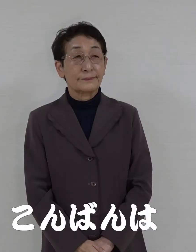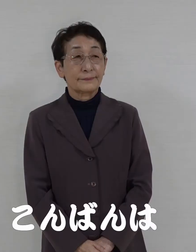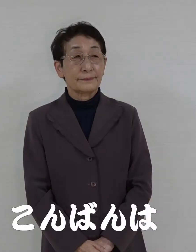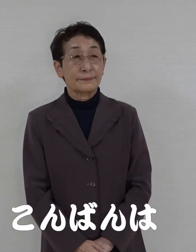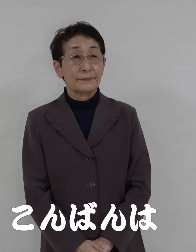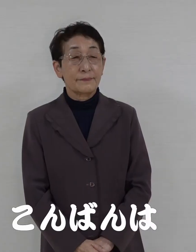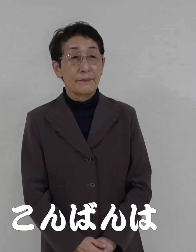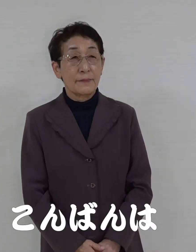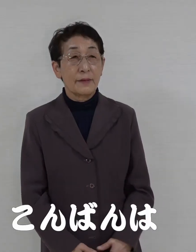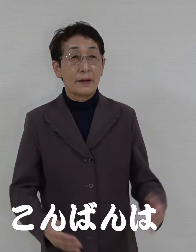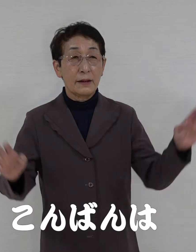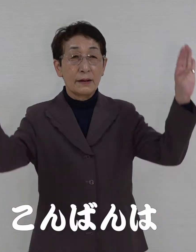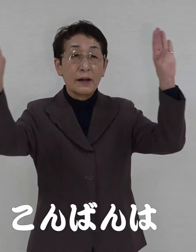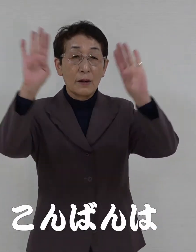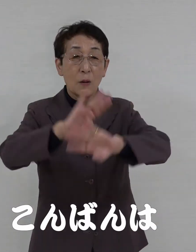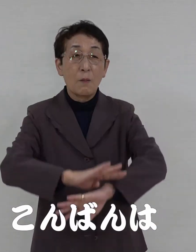こんばんは。